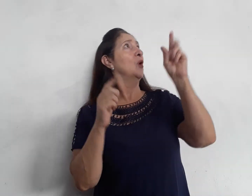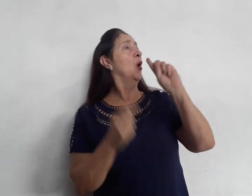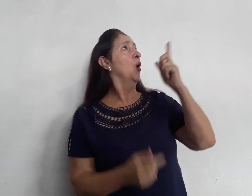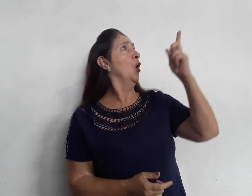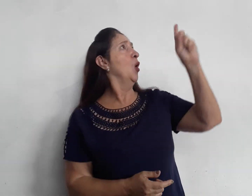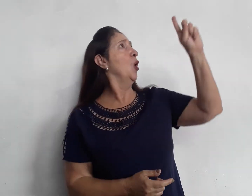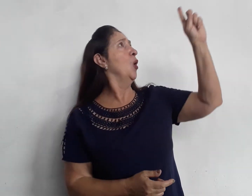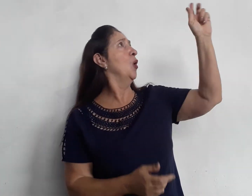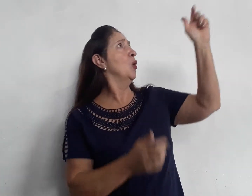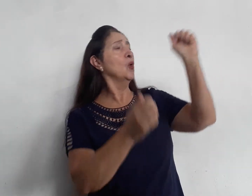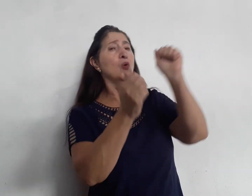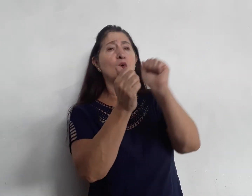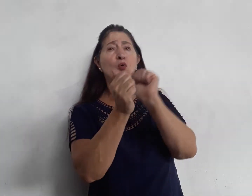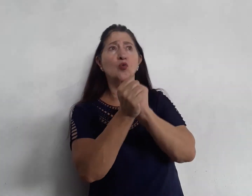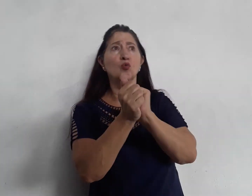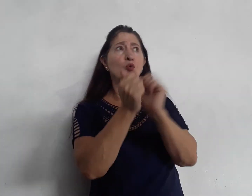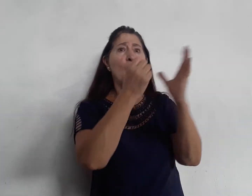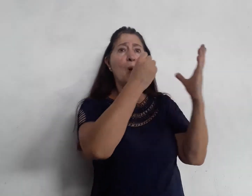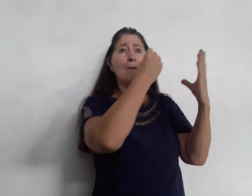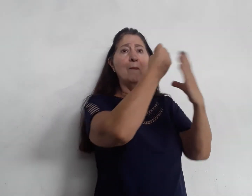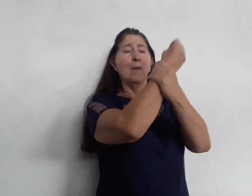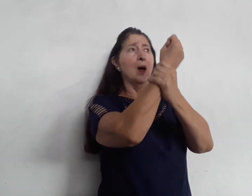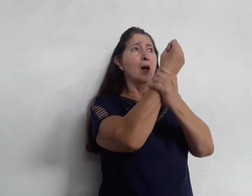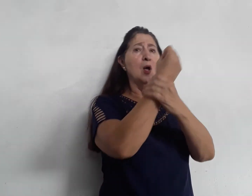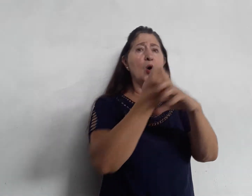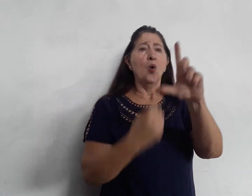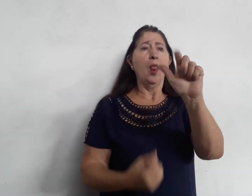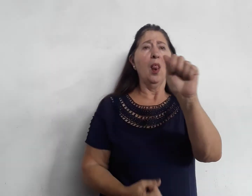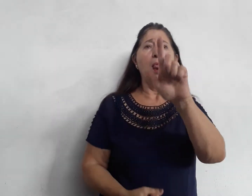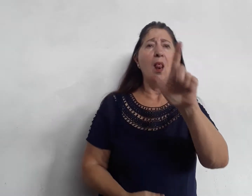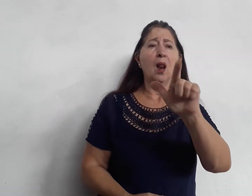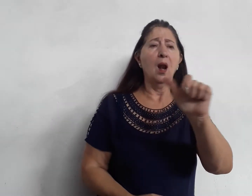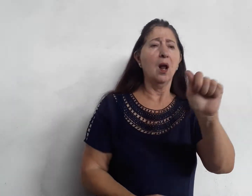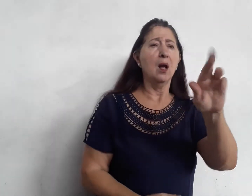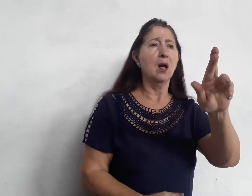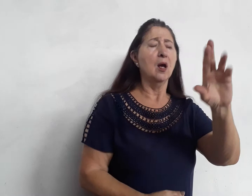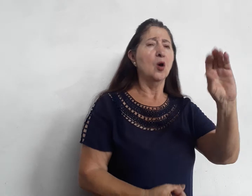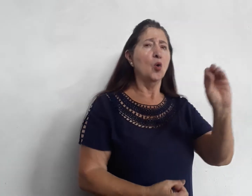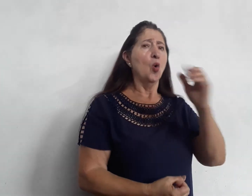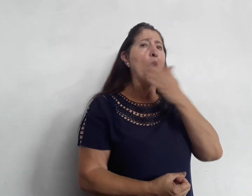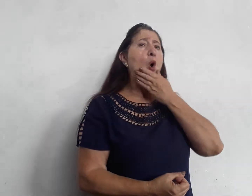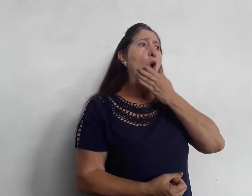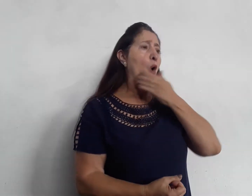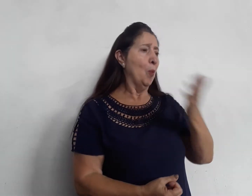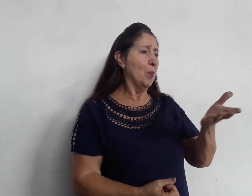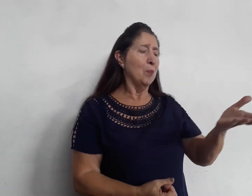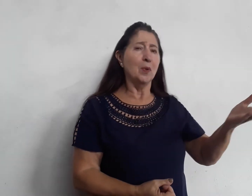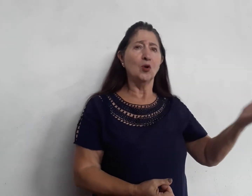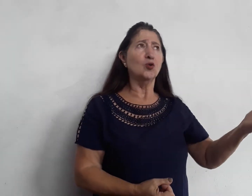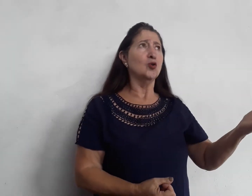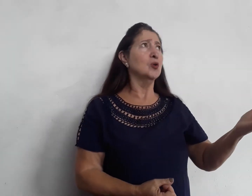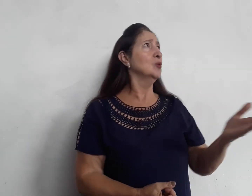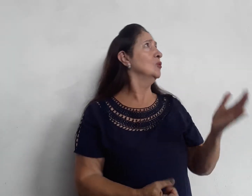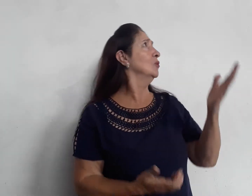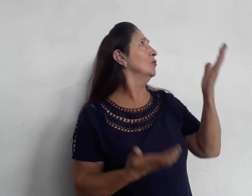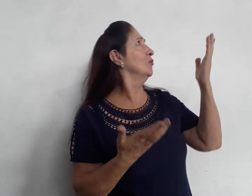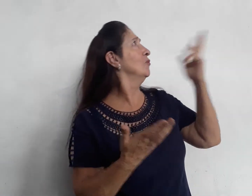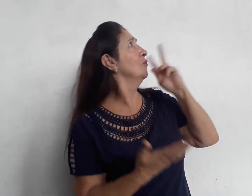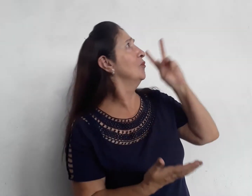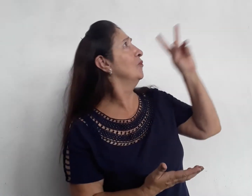com Lázaro ao seu lado. Então gritou: Pai Abraão, tem piedade de mim. Manda Lázaro